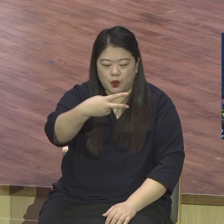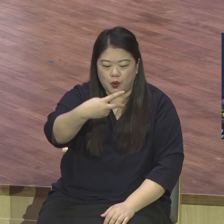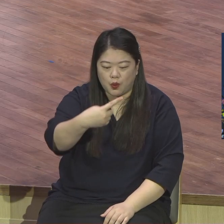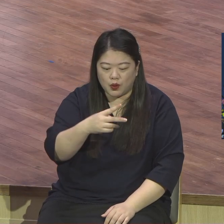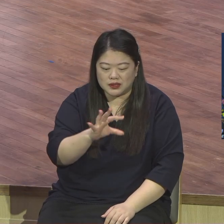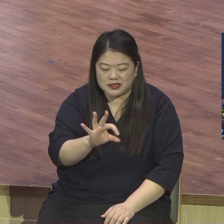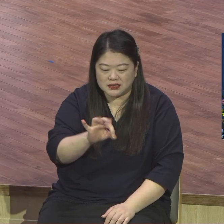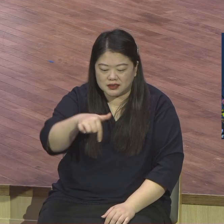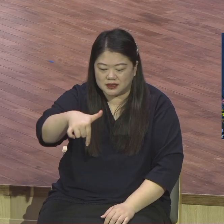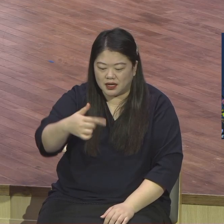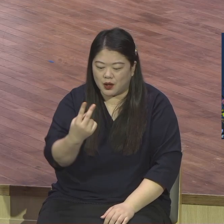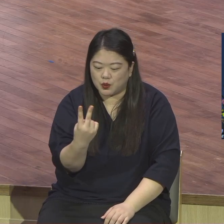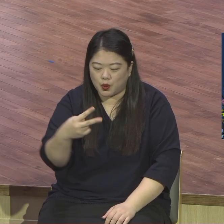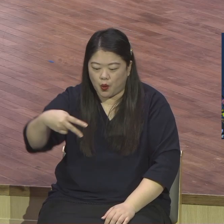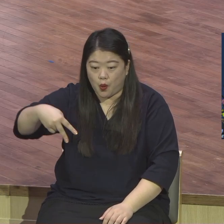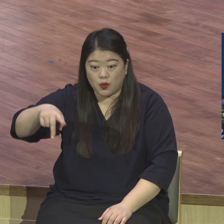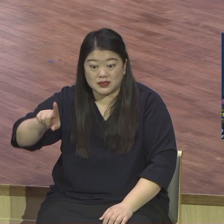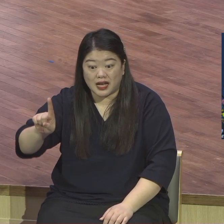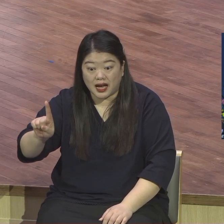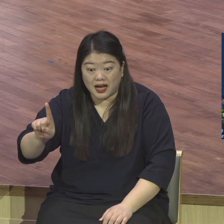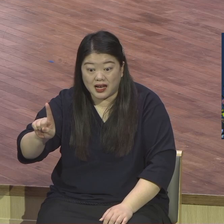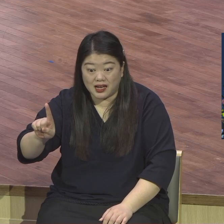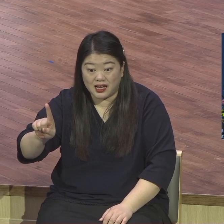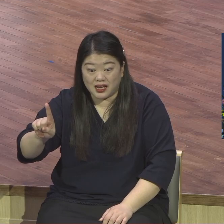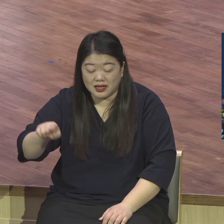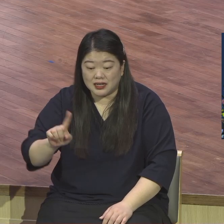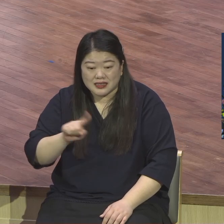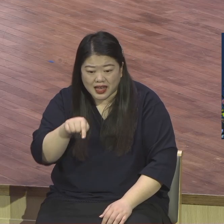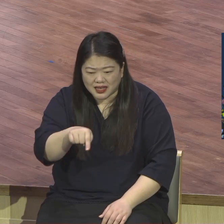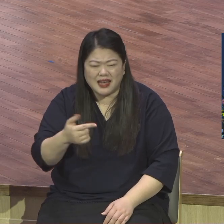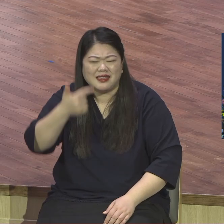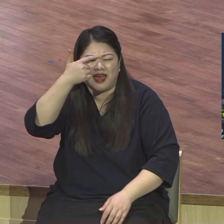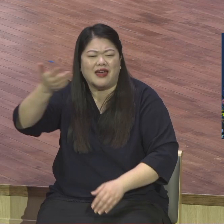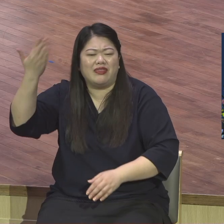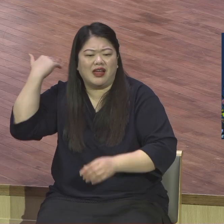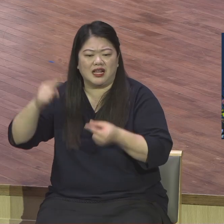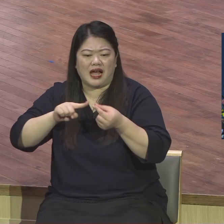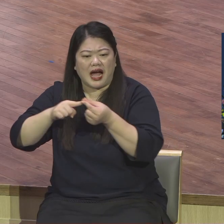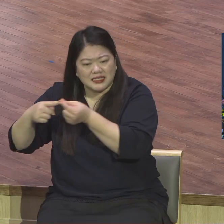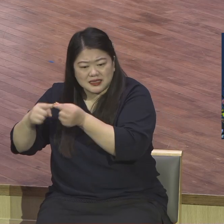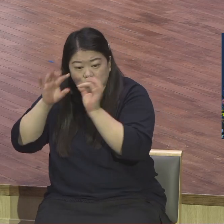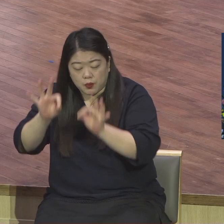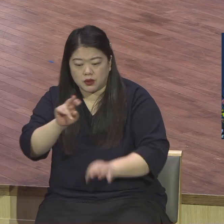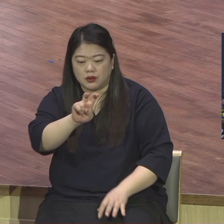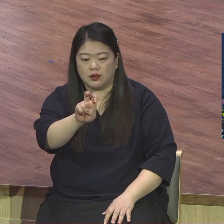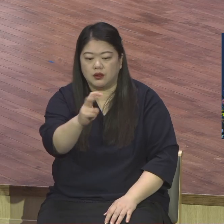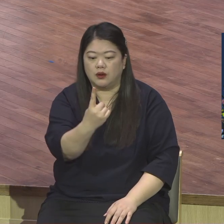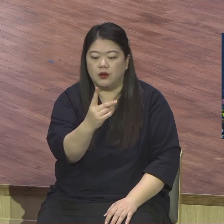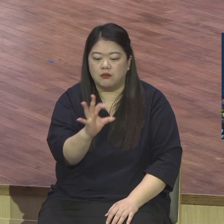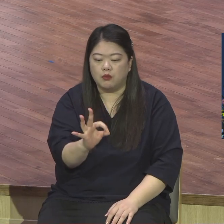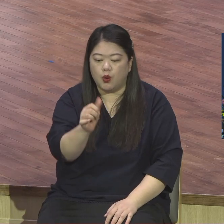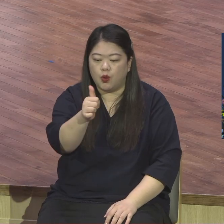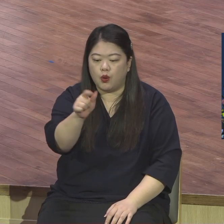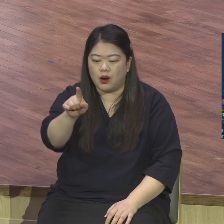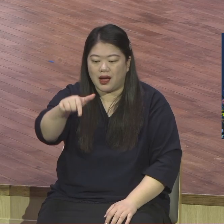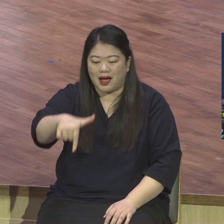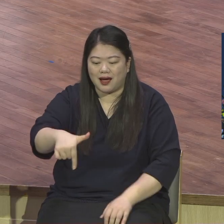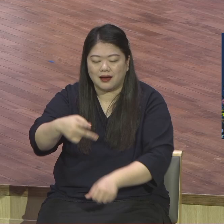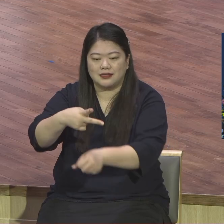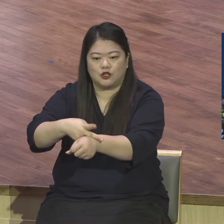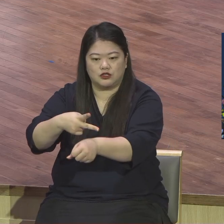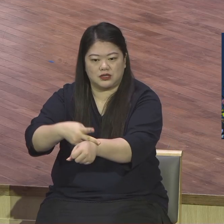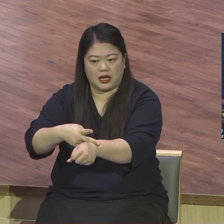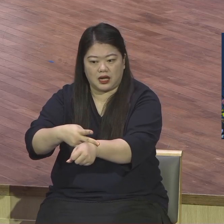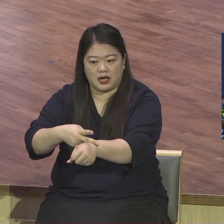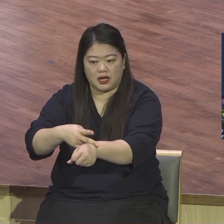초등교사라 알아듣기 쉽겠는데, 이 몽학선생이란 말은 어린 아이들의 공부를 의미하는데, 그래서